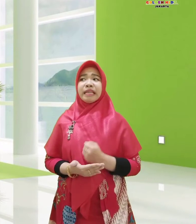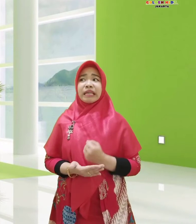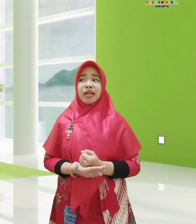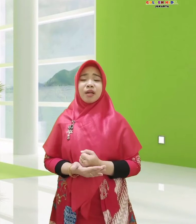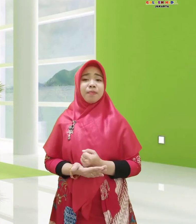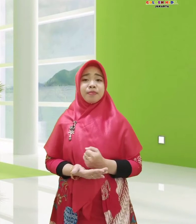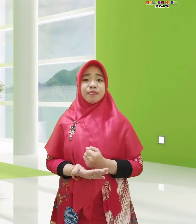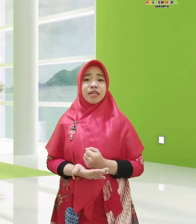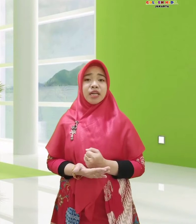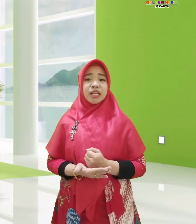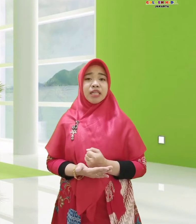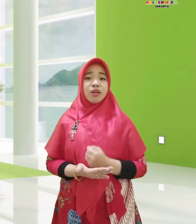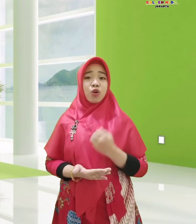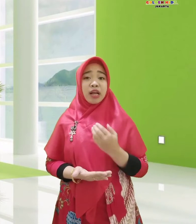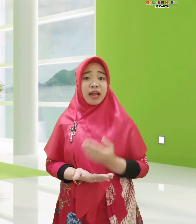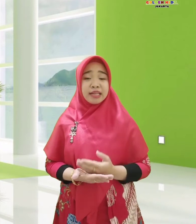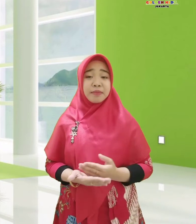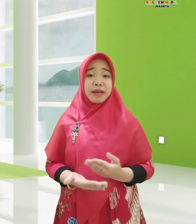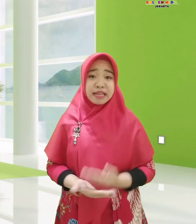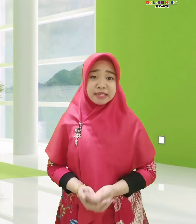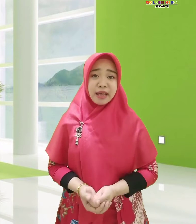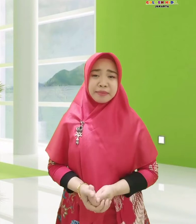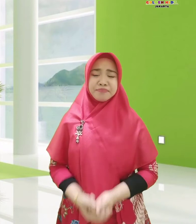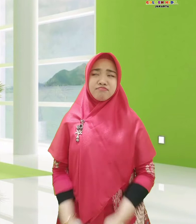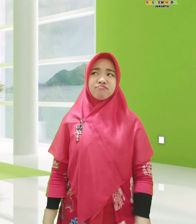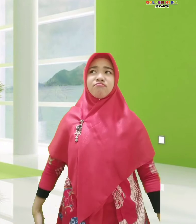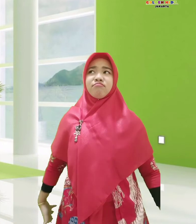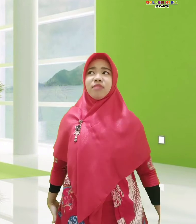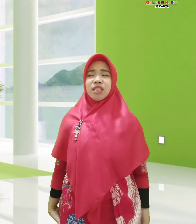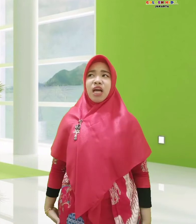perintah yang diberikan dari orang lain kepadanya. Nah,